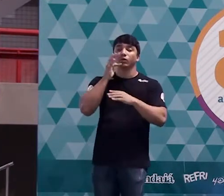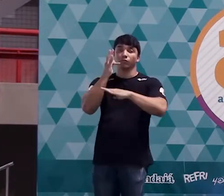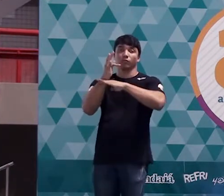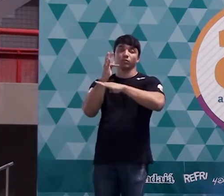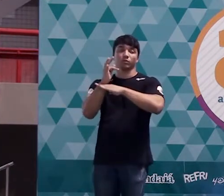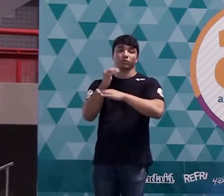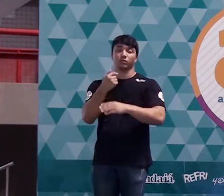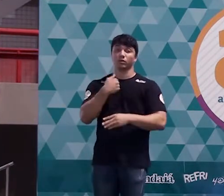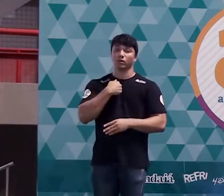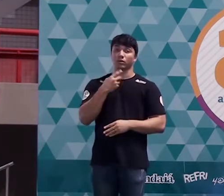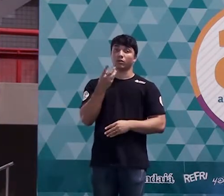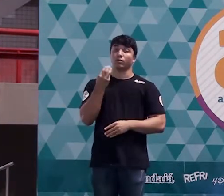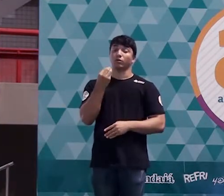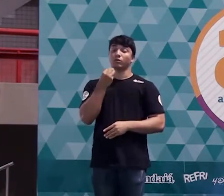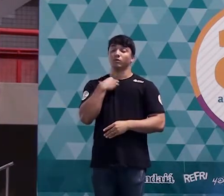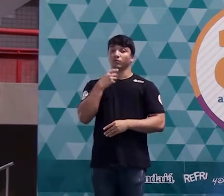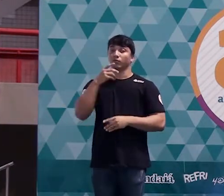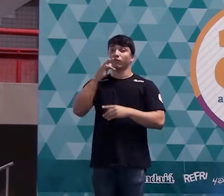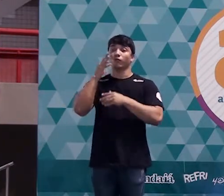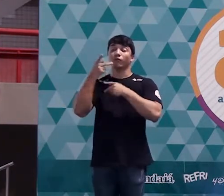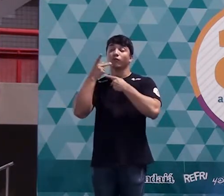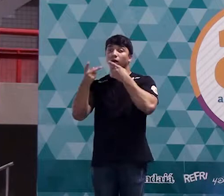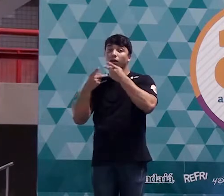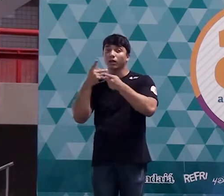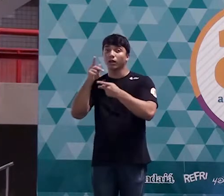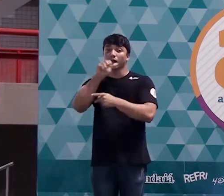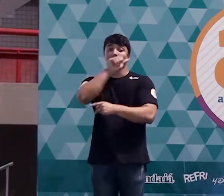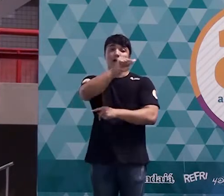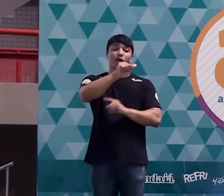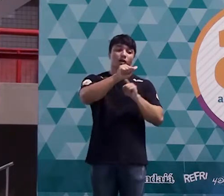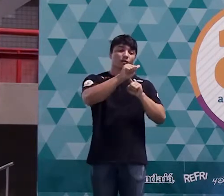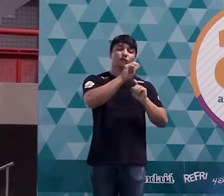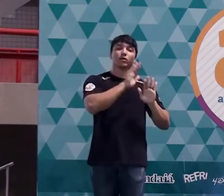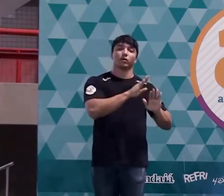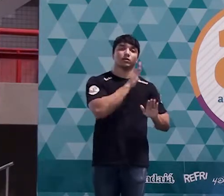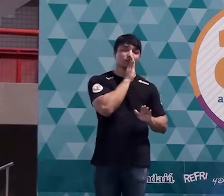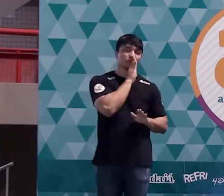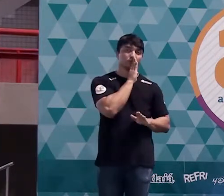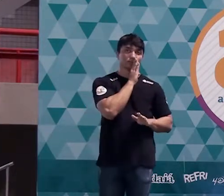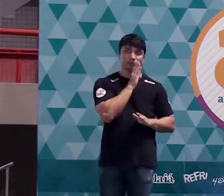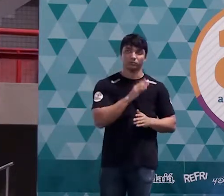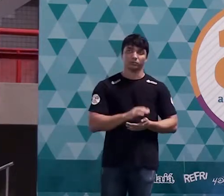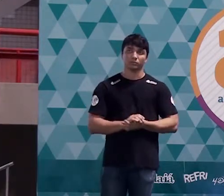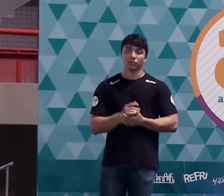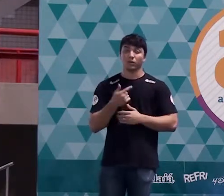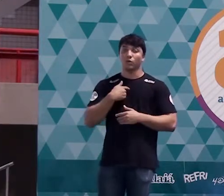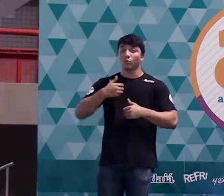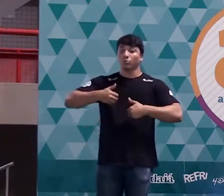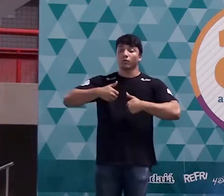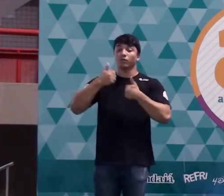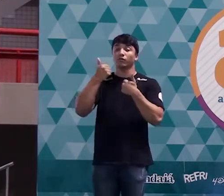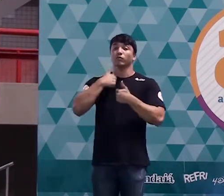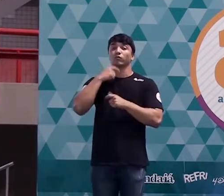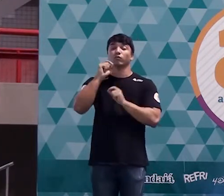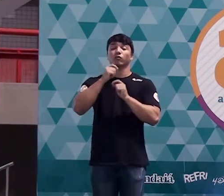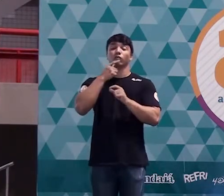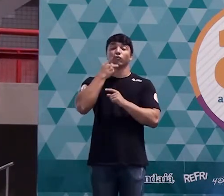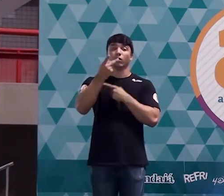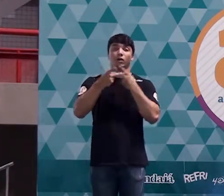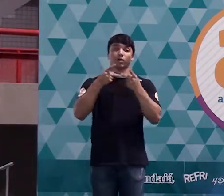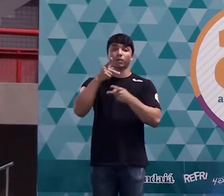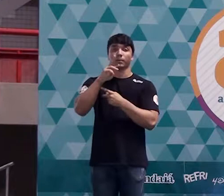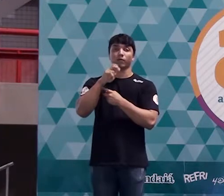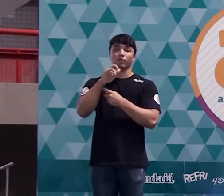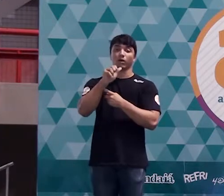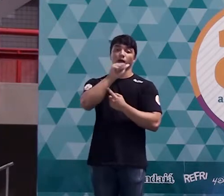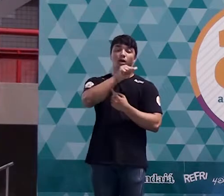formal? Eu prefiro falar a ficar calada. Eu prefiro falar a ficar...